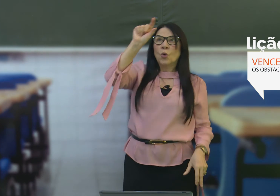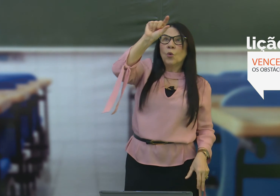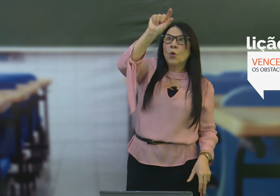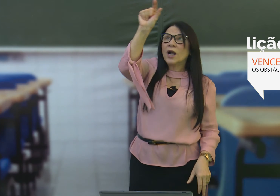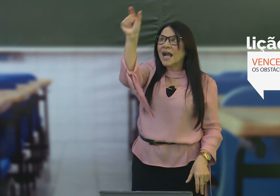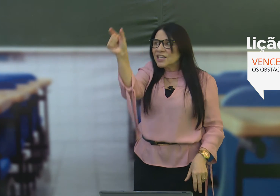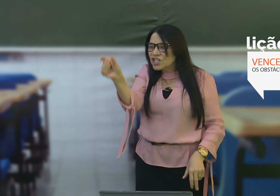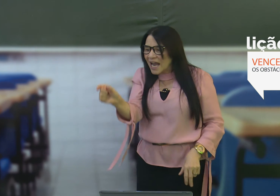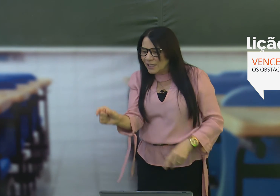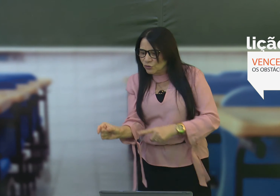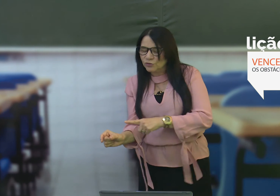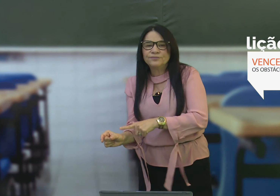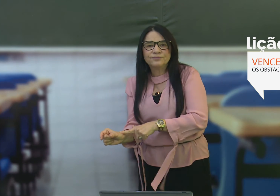o cajado,